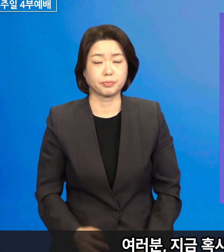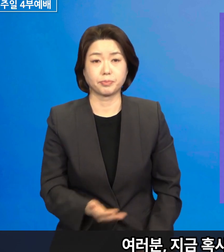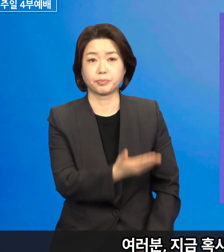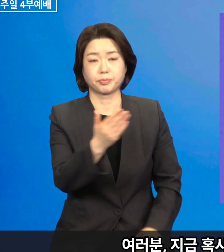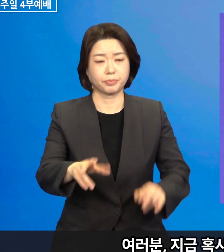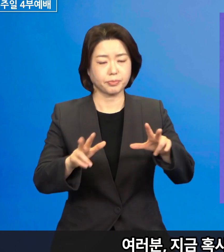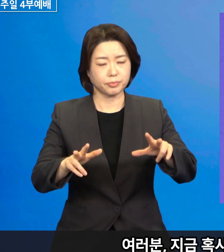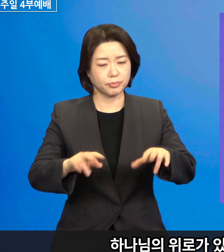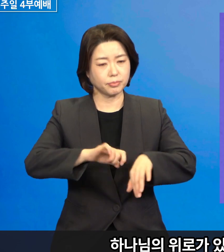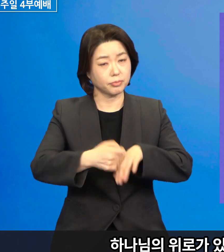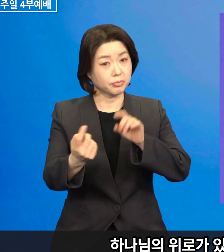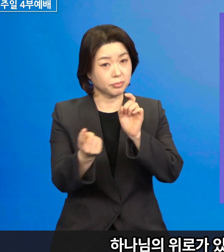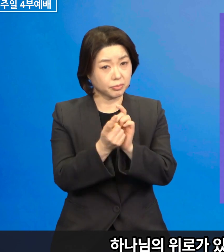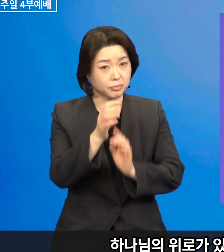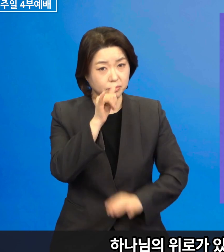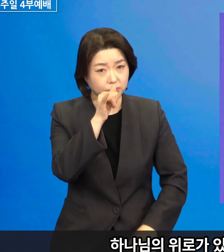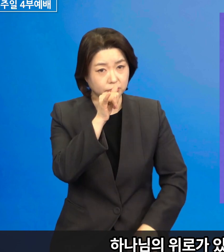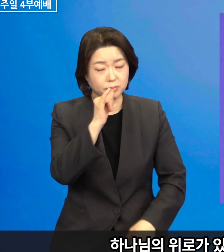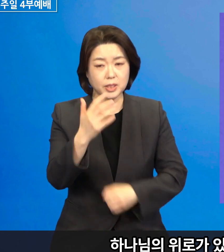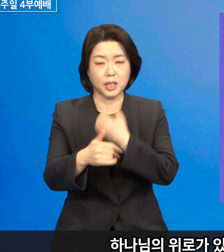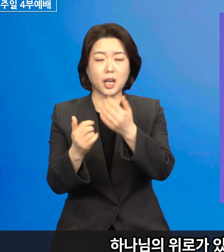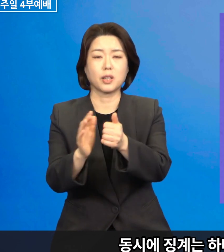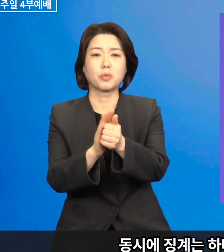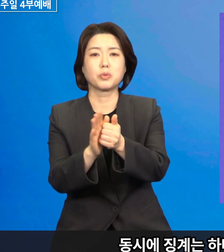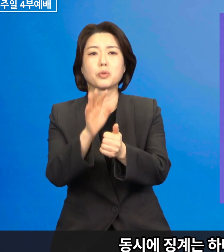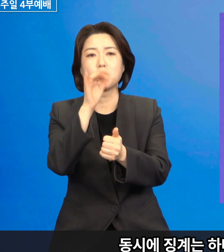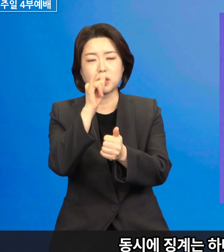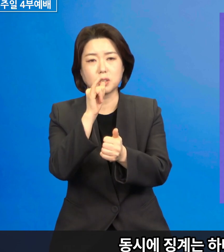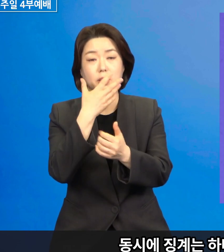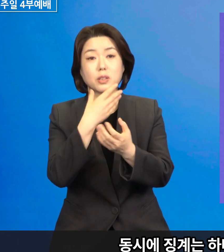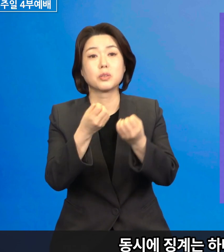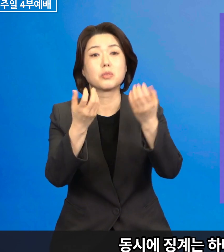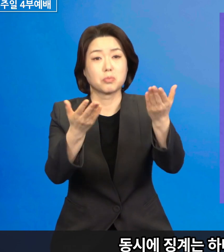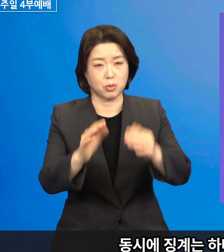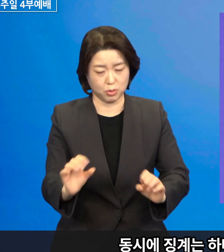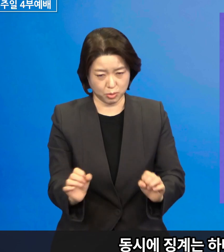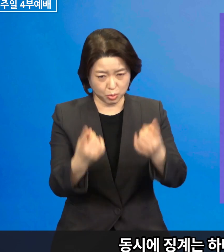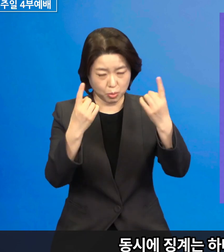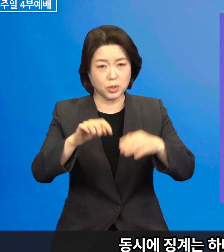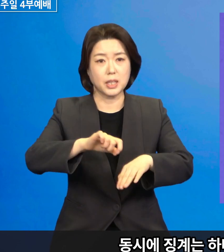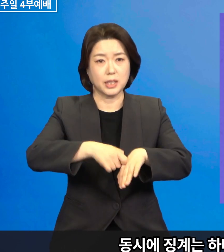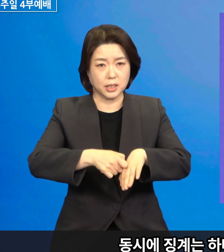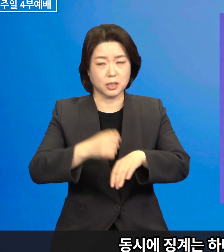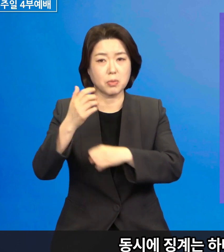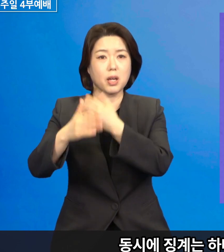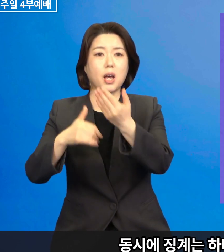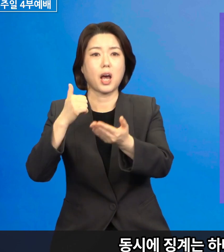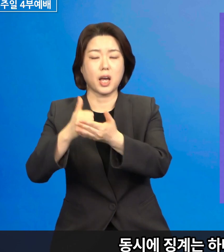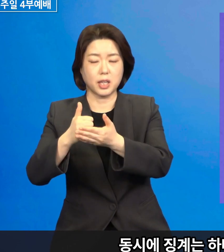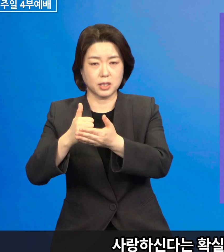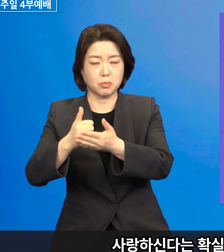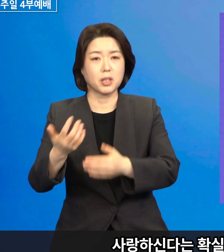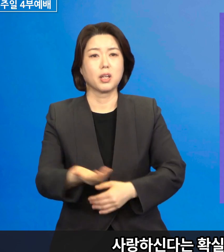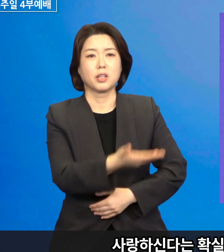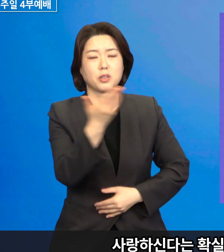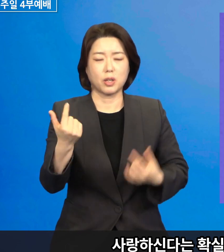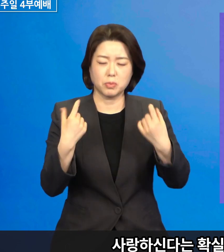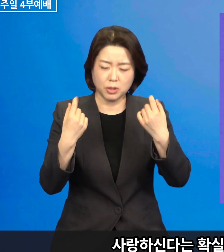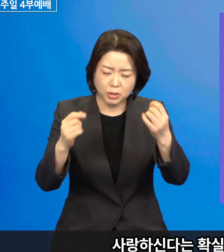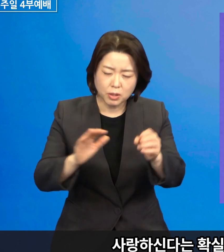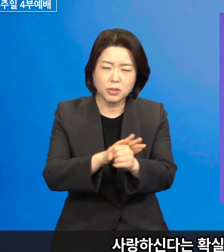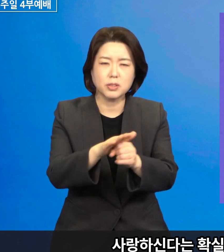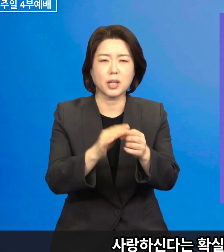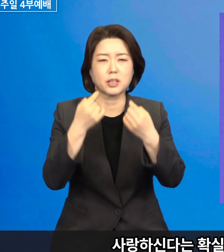혹시 징계를 당하신다면 하나님의 위로가 있게 되기를 축복합니다. 동시에 징계는 하나님께서 여러분들을